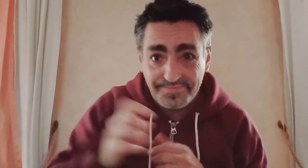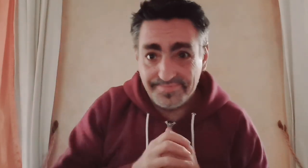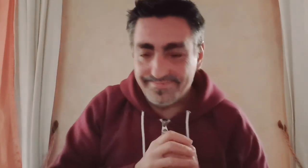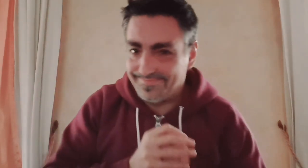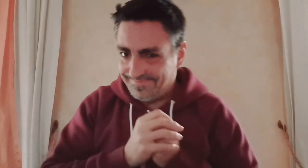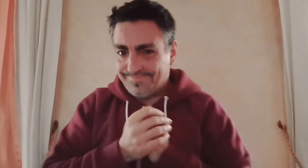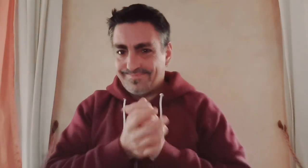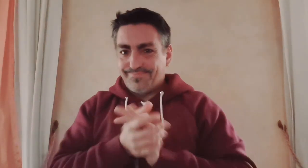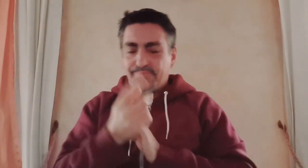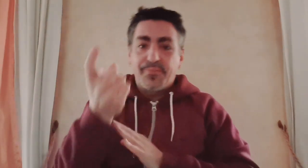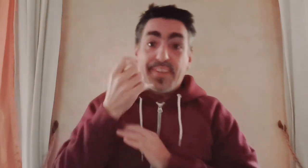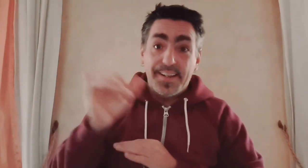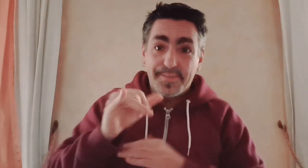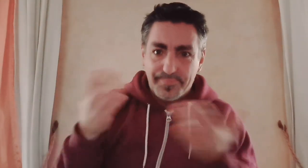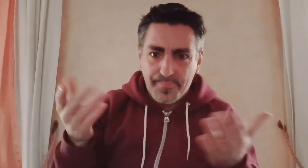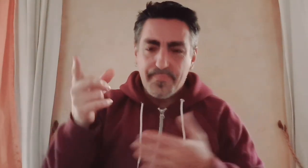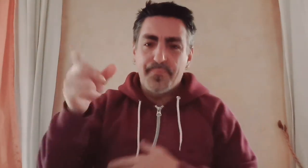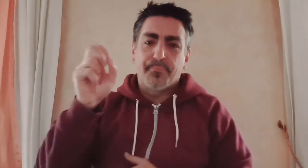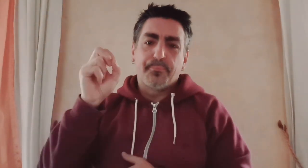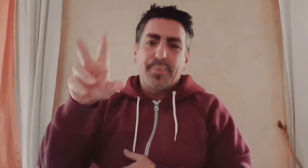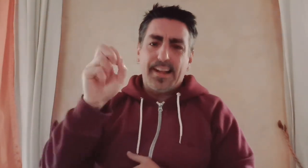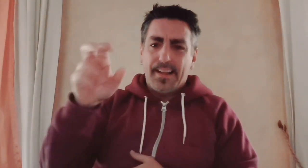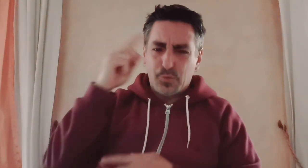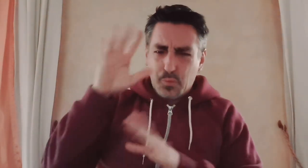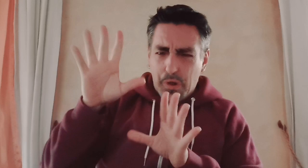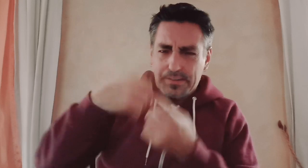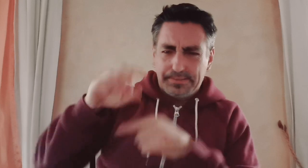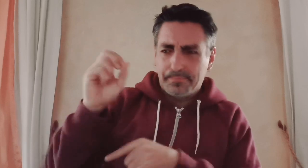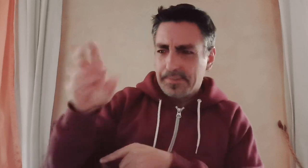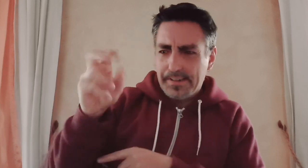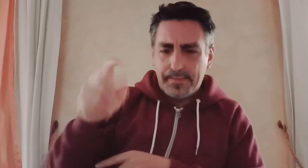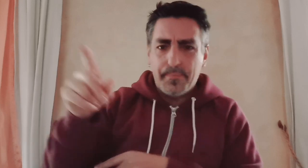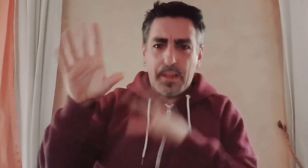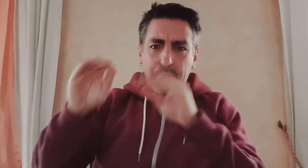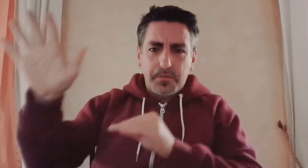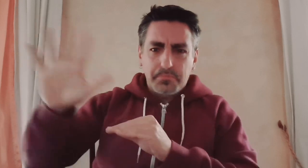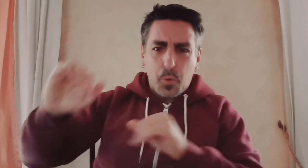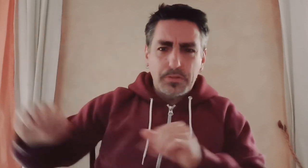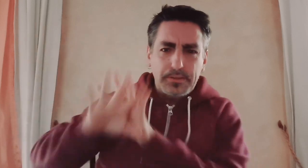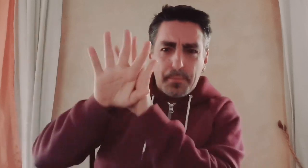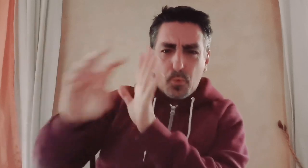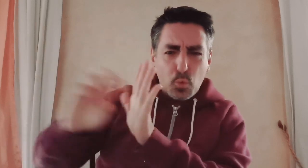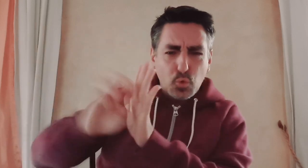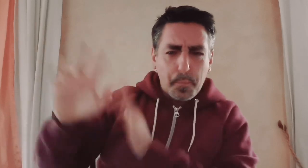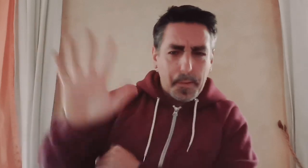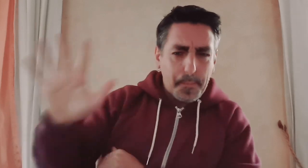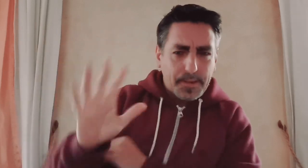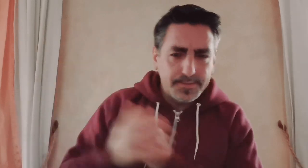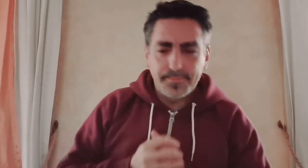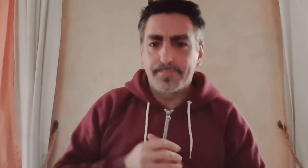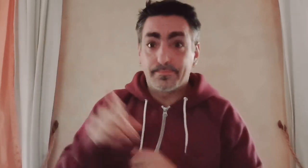Enfin, nous avons passé des commandes partout, partout où cela est possible dans le monde. Et notamment, pour vous en